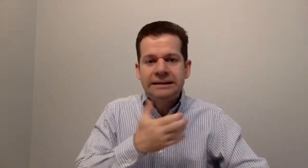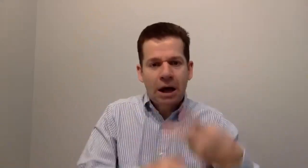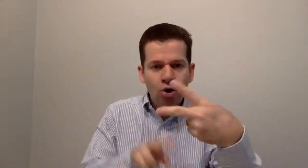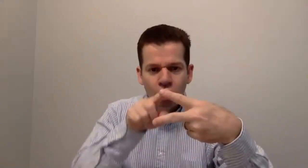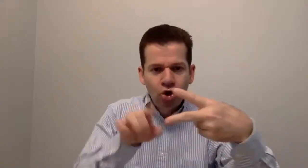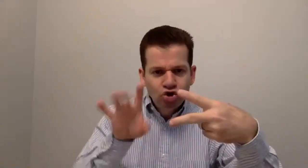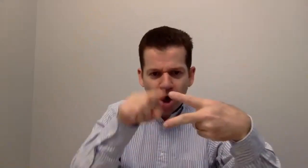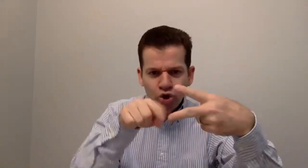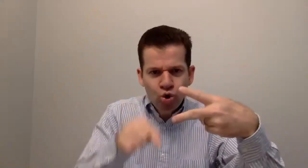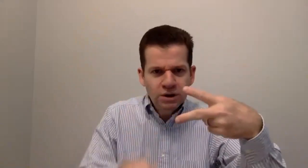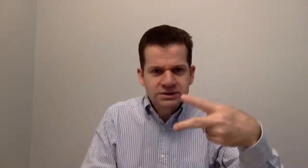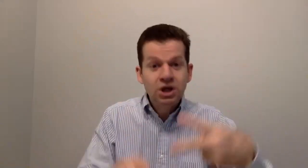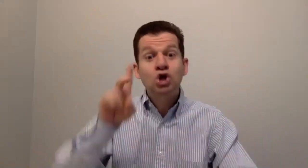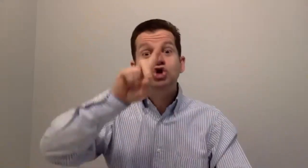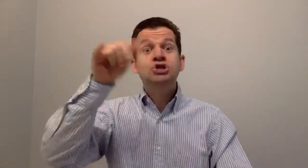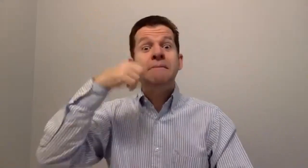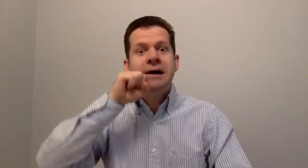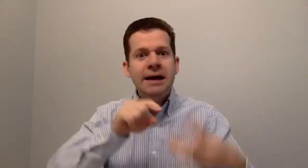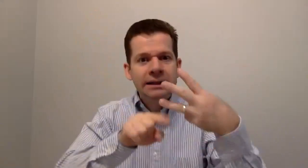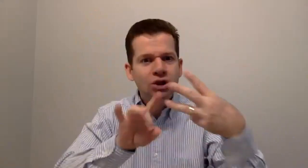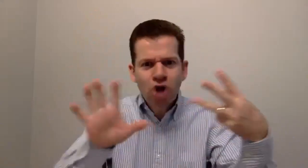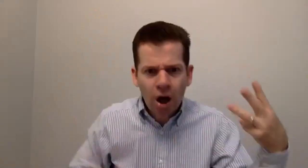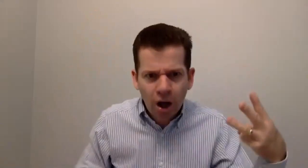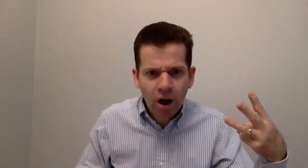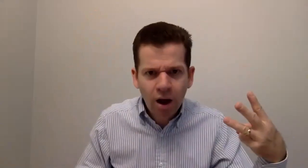Natal. Só duas? Dia mãe, só?